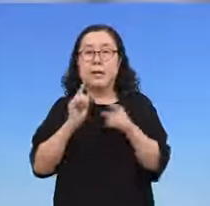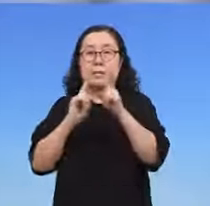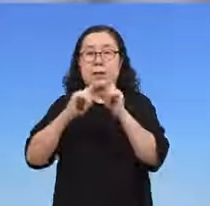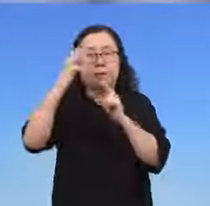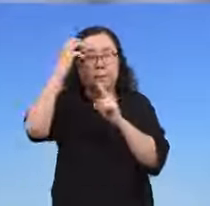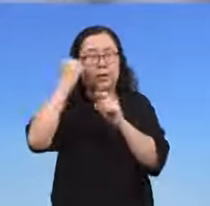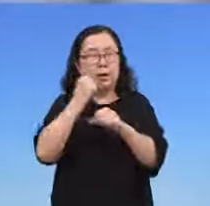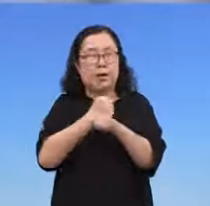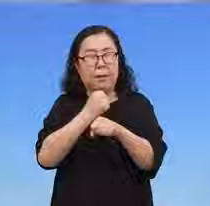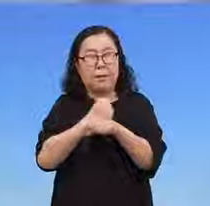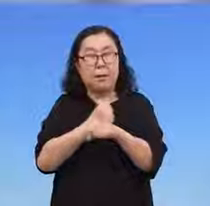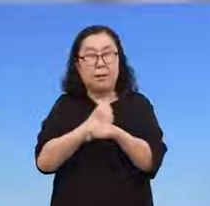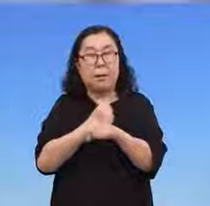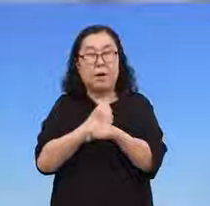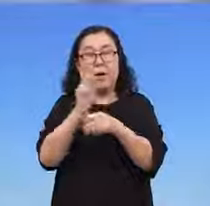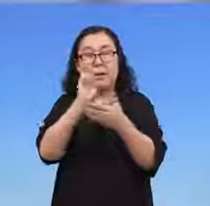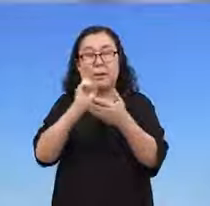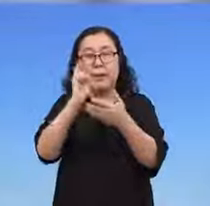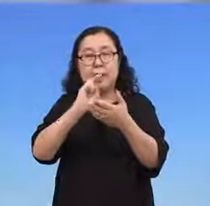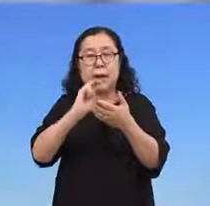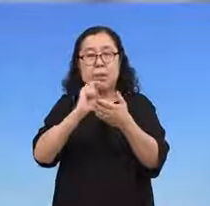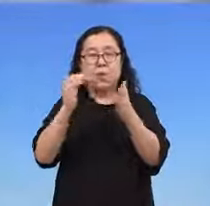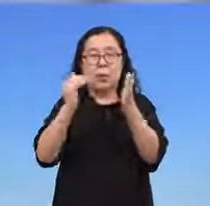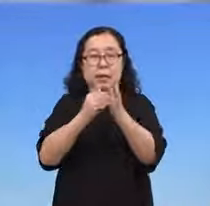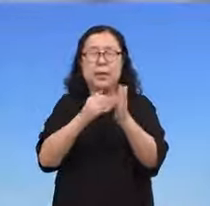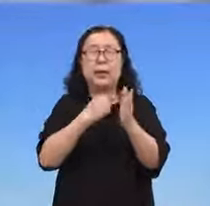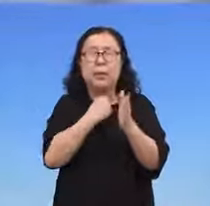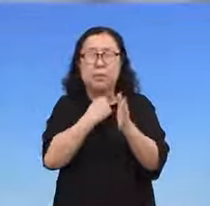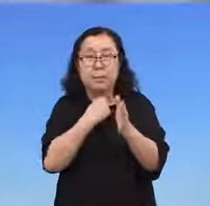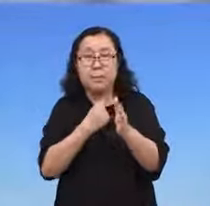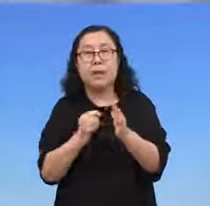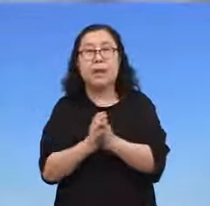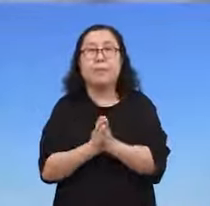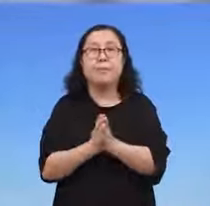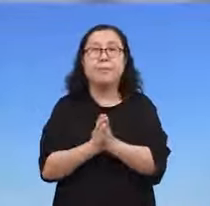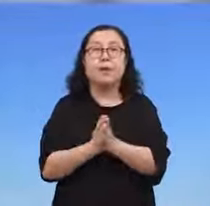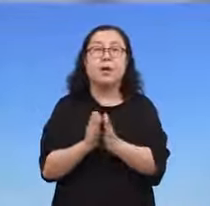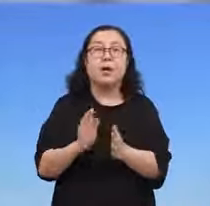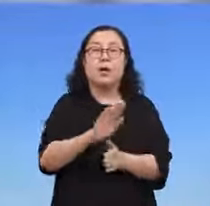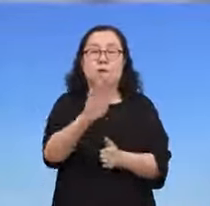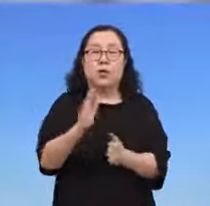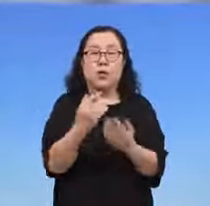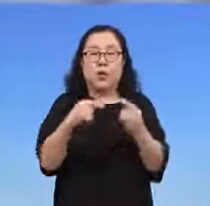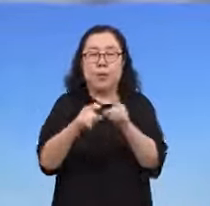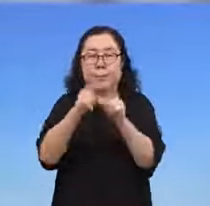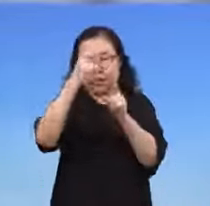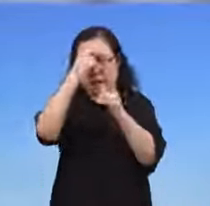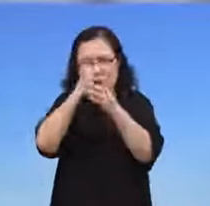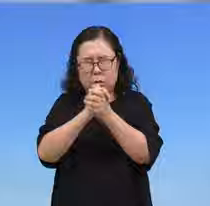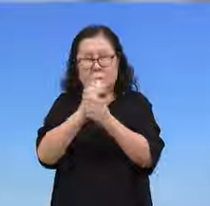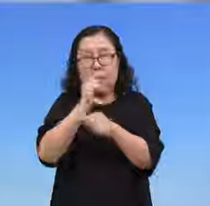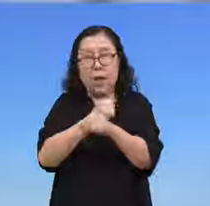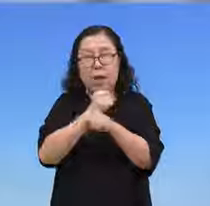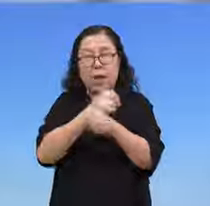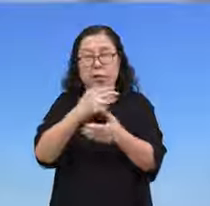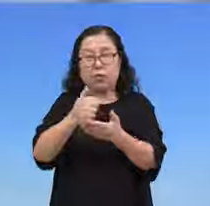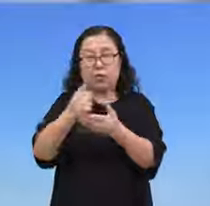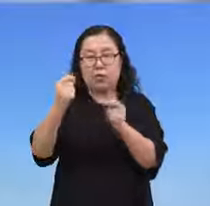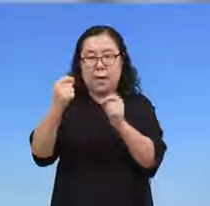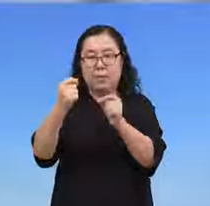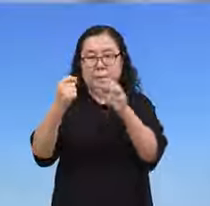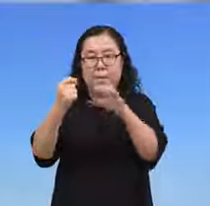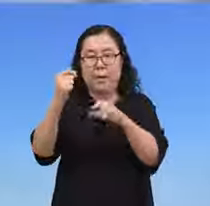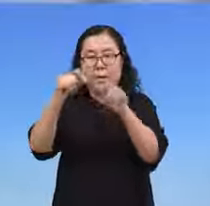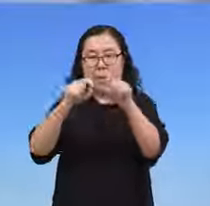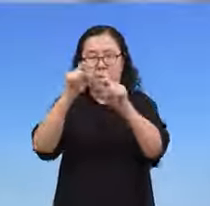기억하시면서 저는 이 찬양이 늘 제게 절실한 찬양으로 다가오는데요, 우리 함께 기도해. 주 앞에